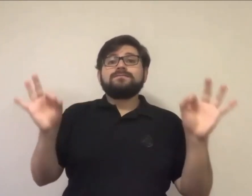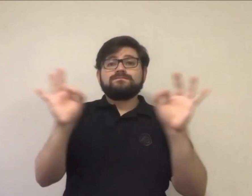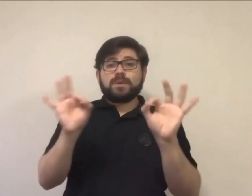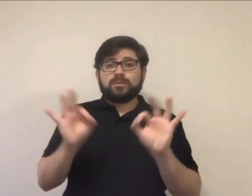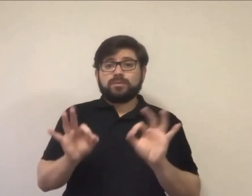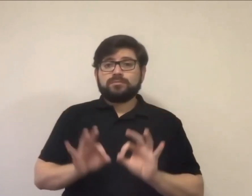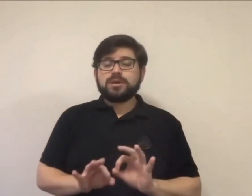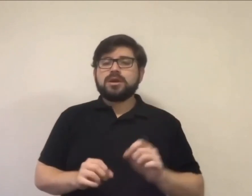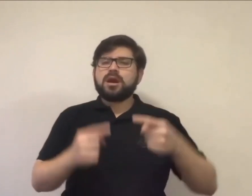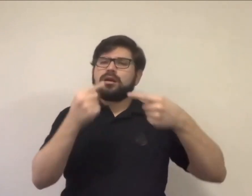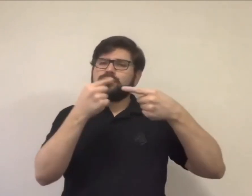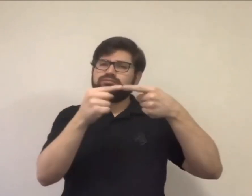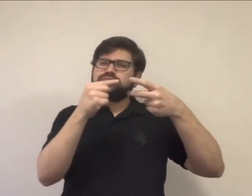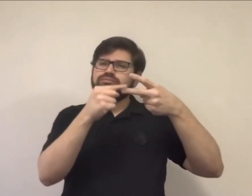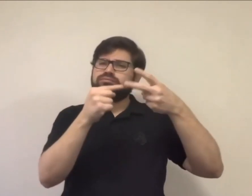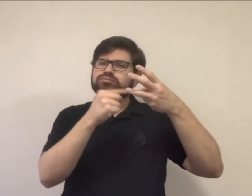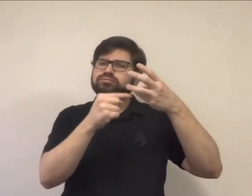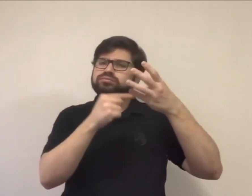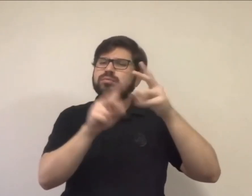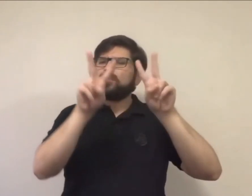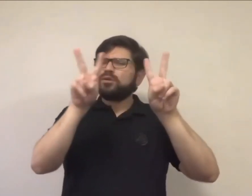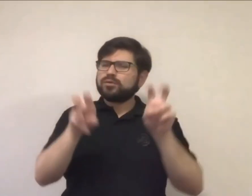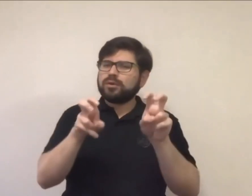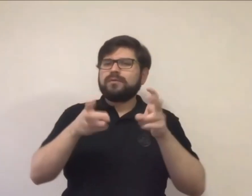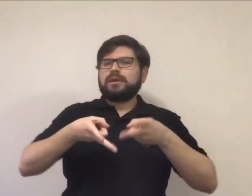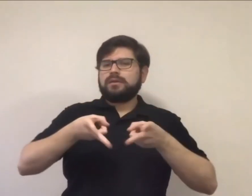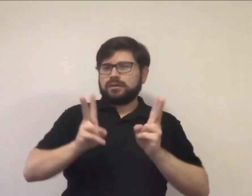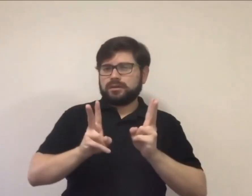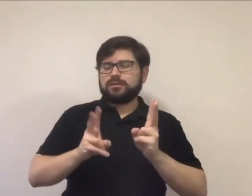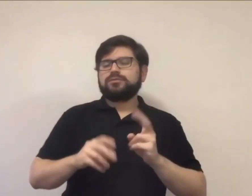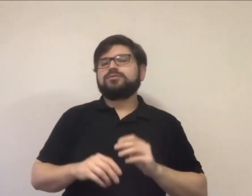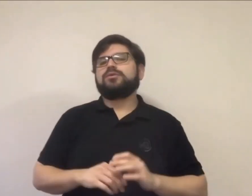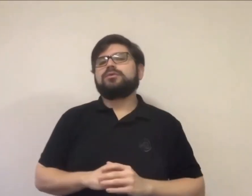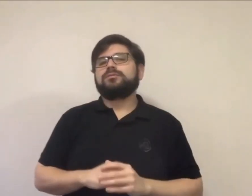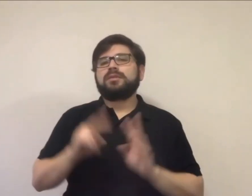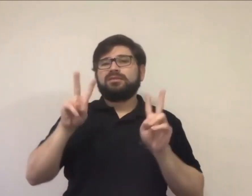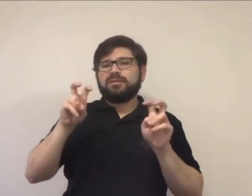Entonces voy a explicar cuáles son estos derechos.